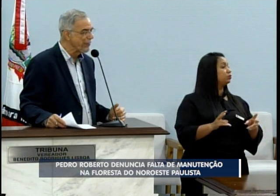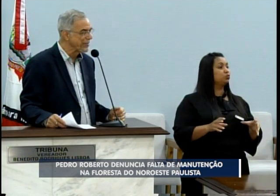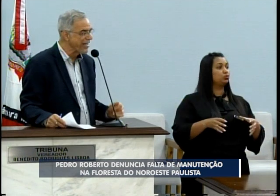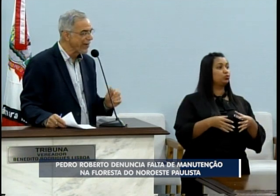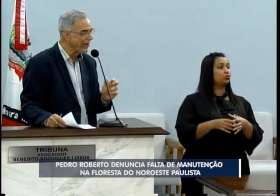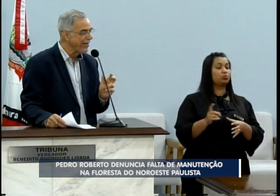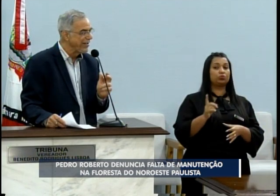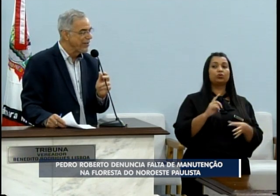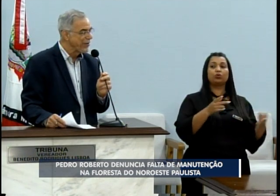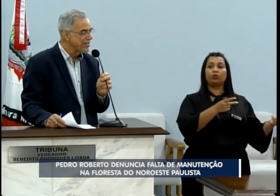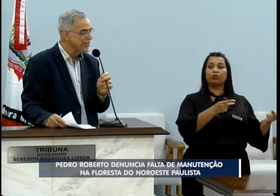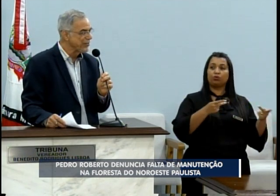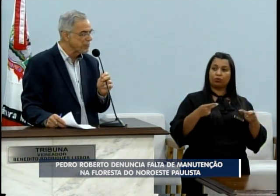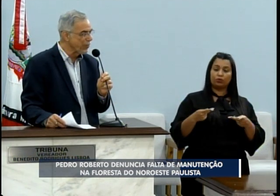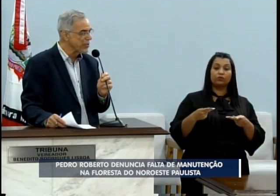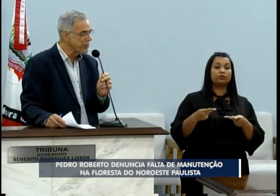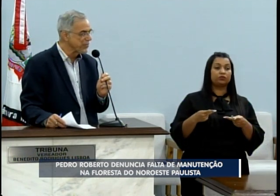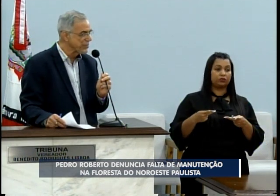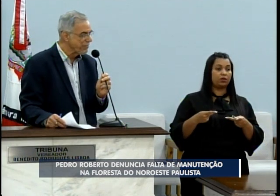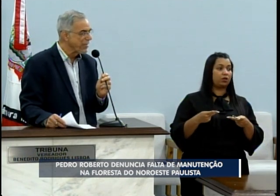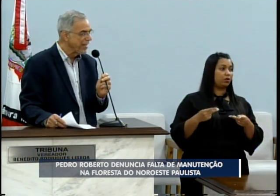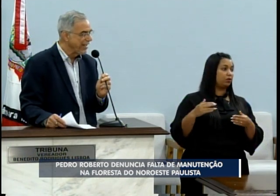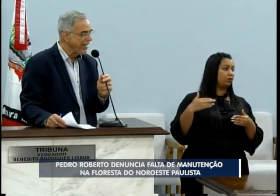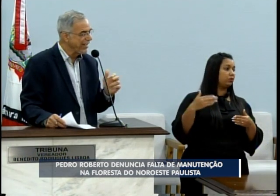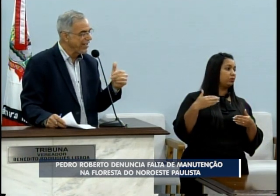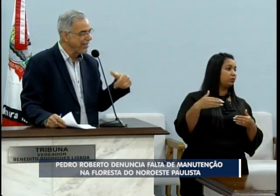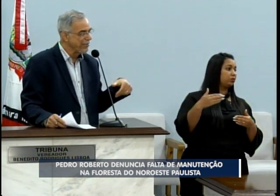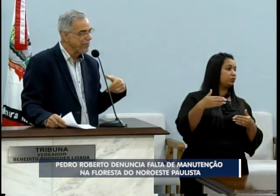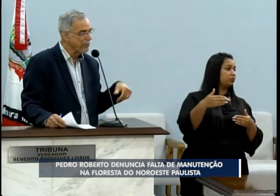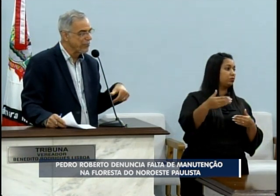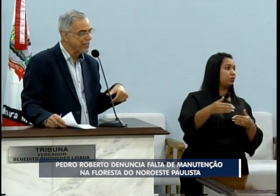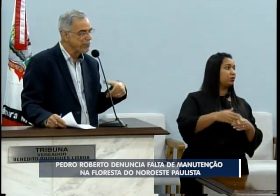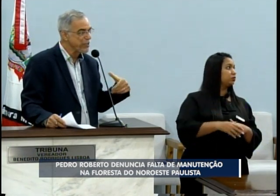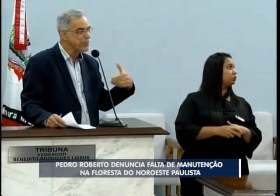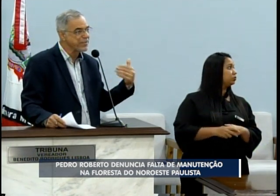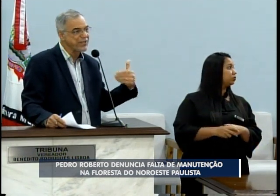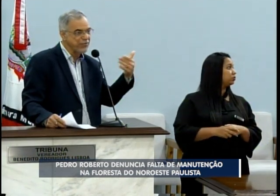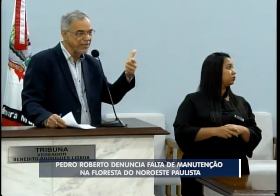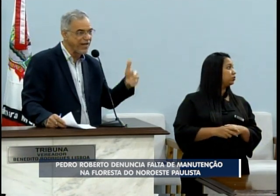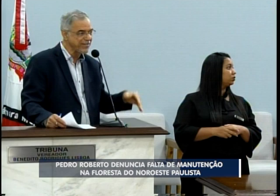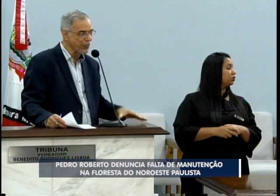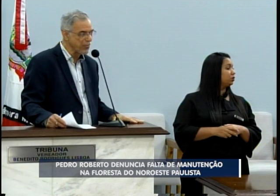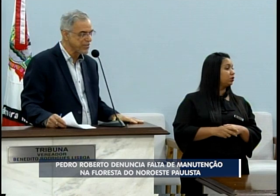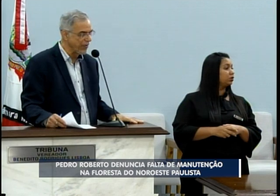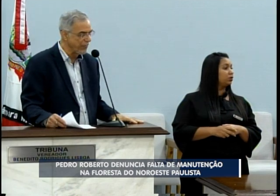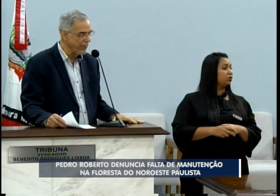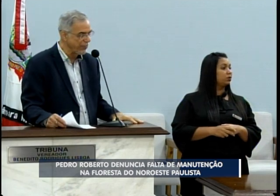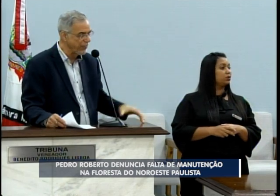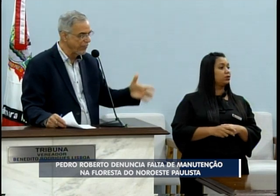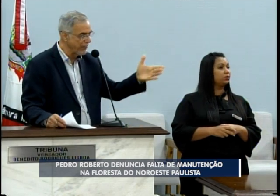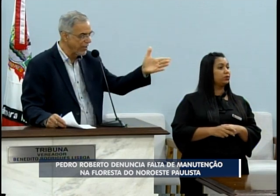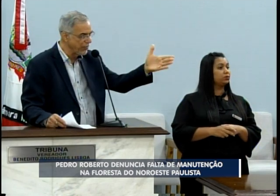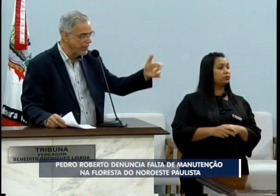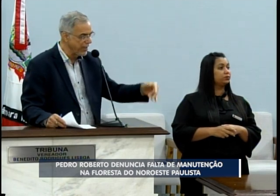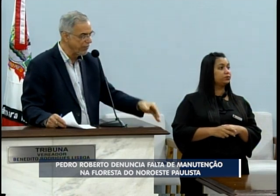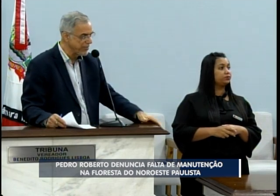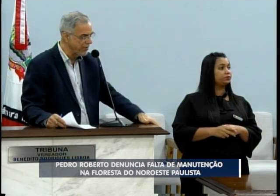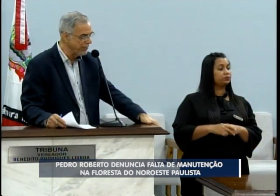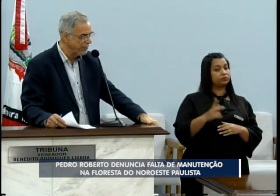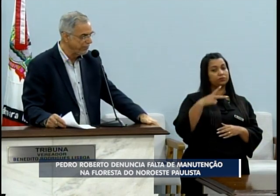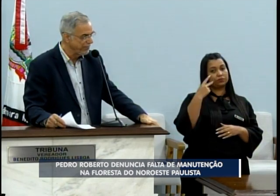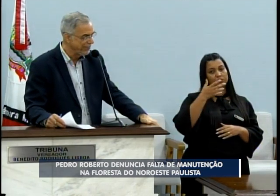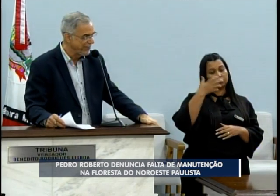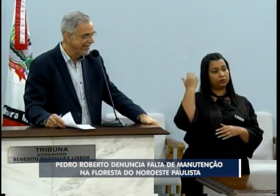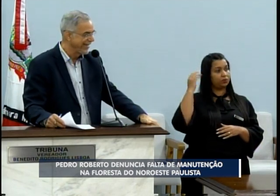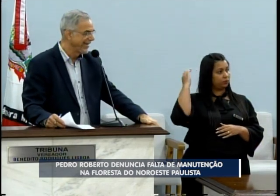eu vou convidá-lo a, assim, nos próximos... as próximas atividades da comissão, viu, vereador? Vereador Odélio, pois